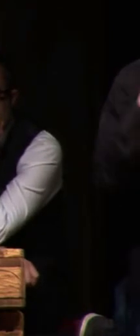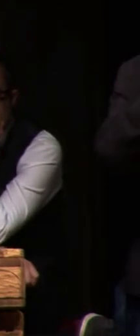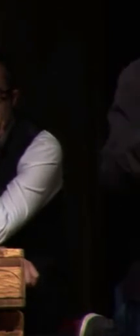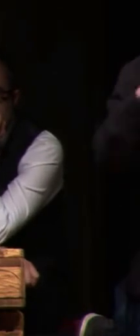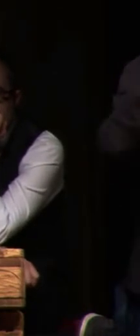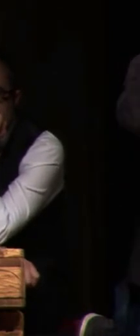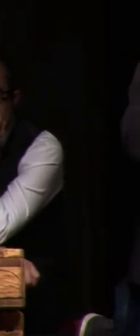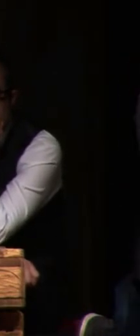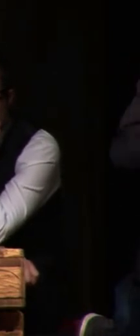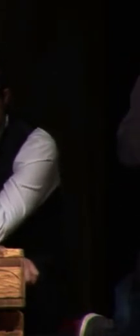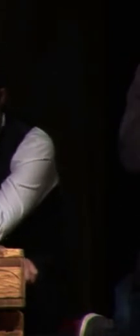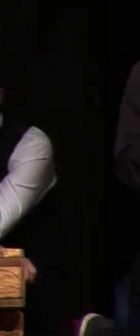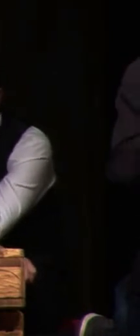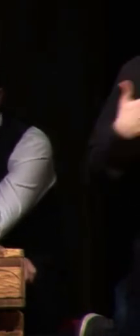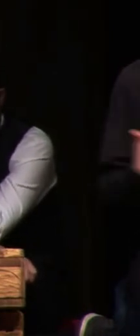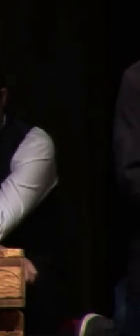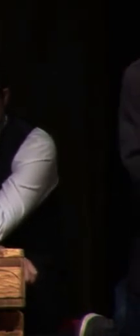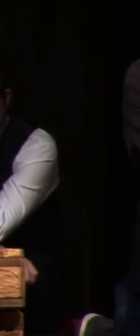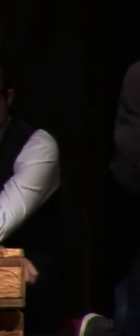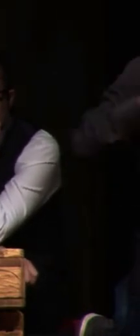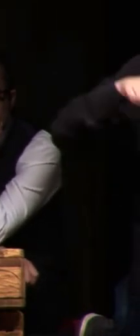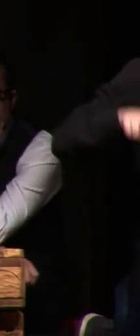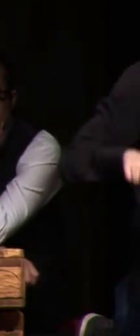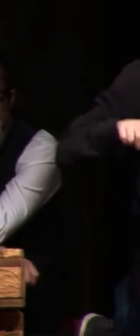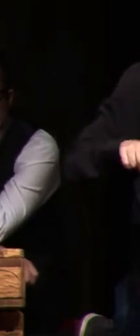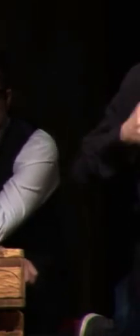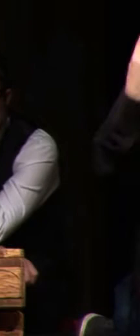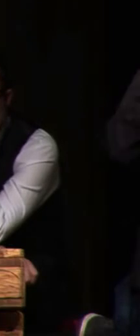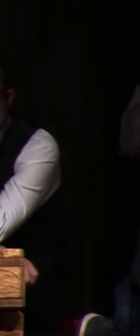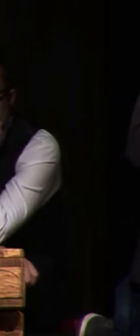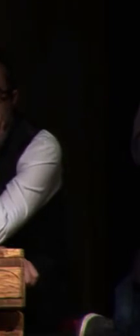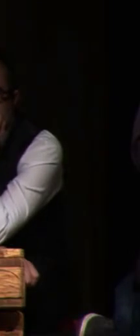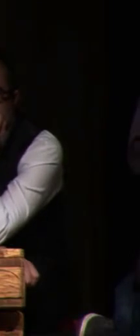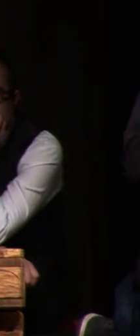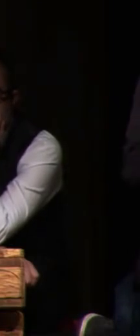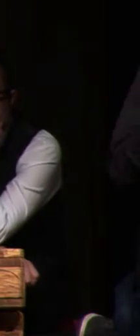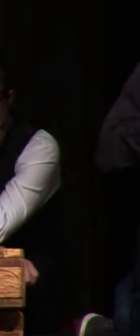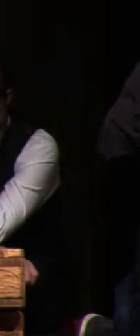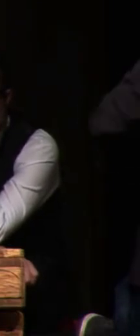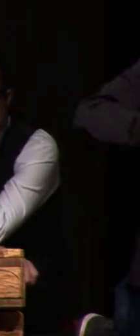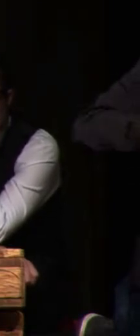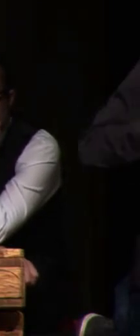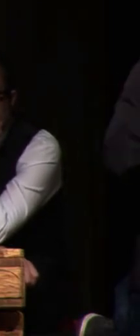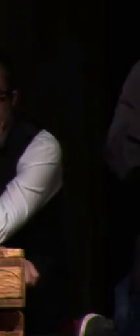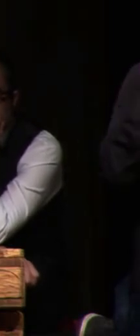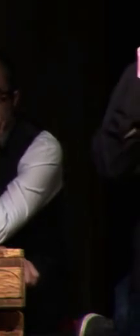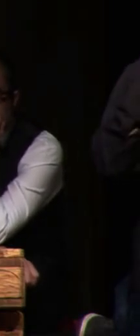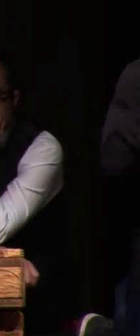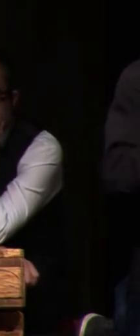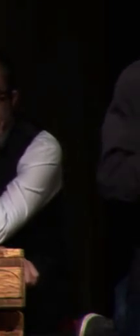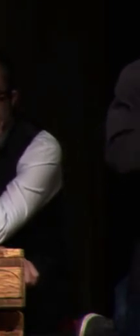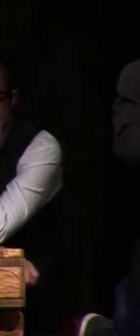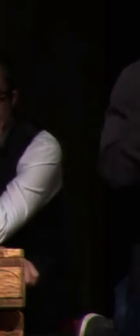això era gratis, que això era fàcil? No, s'ha equivocat. Aquí a la sala n'hi ha bastants que, com jo, sabem molt bé d'aquests processos